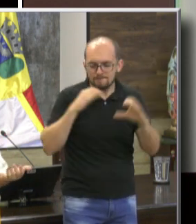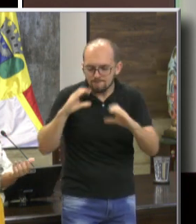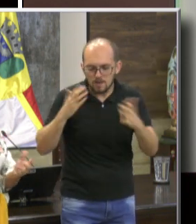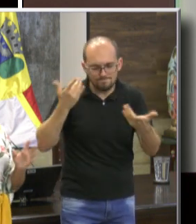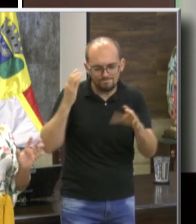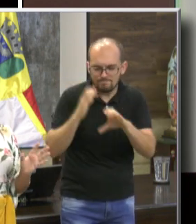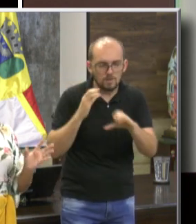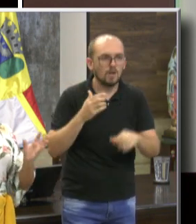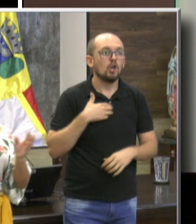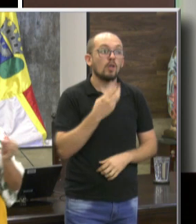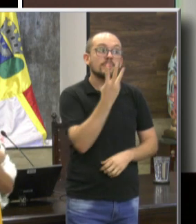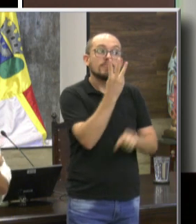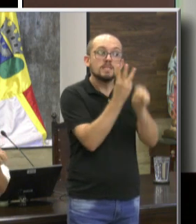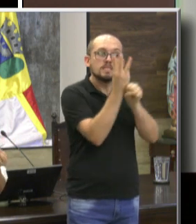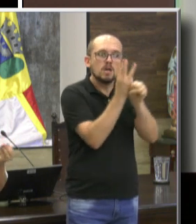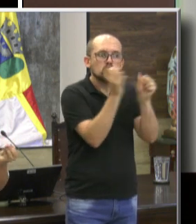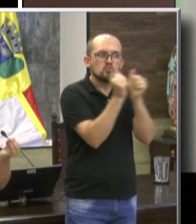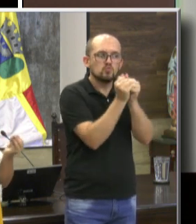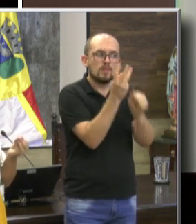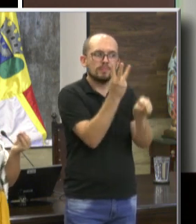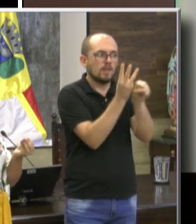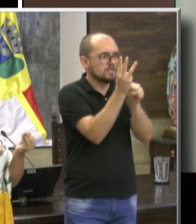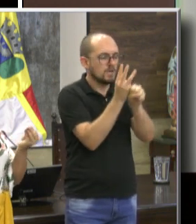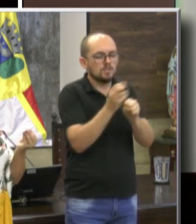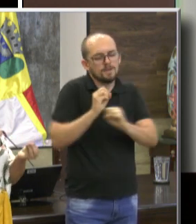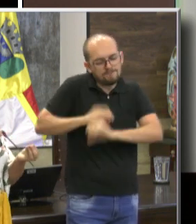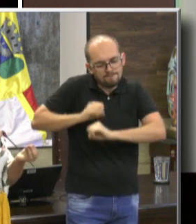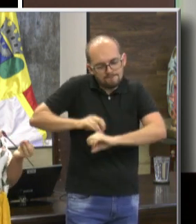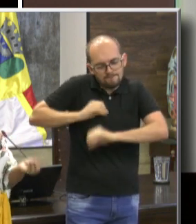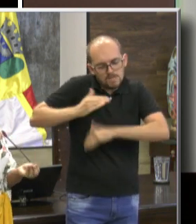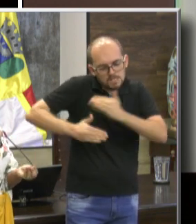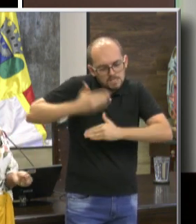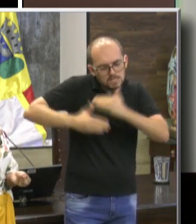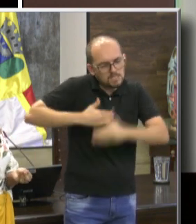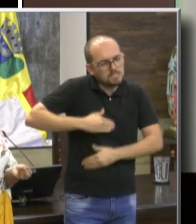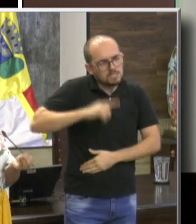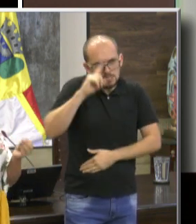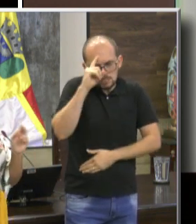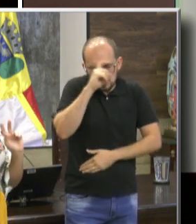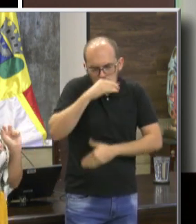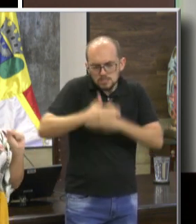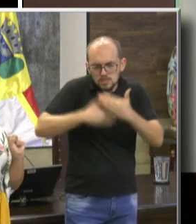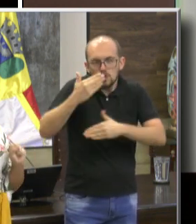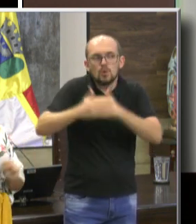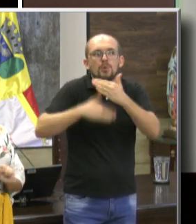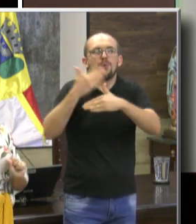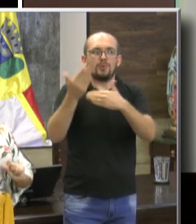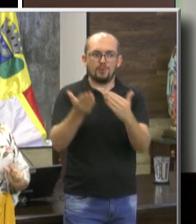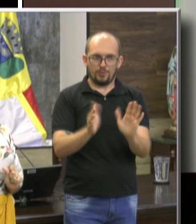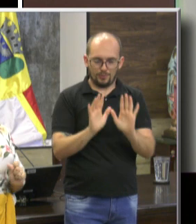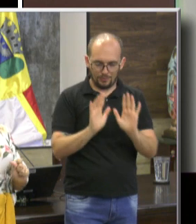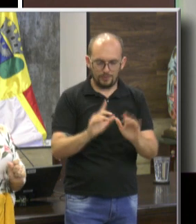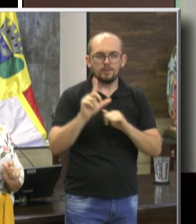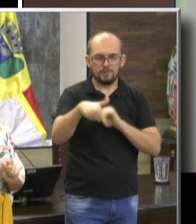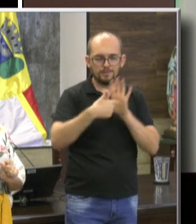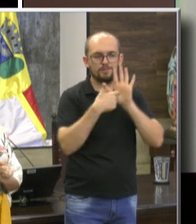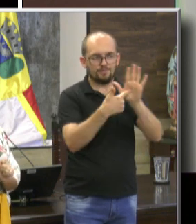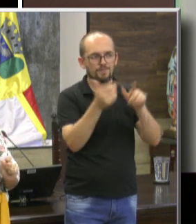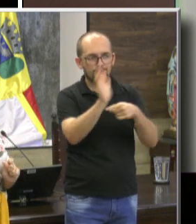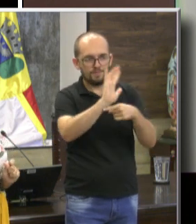para vocês, mas a gente sintetizou esses 3 anos, né, nessa palestra. Segundo dia que eu estava com